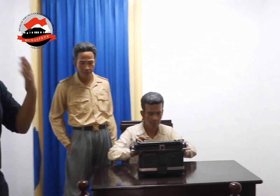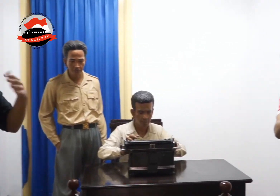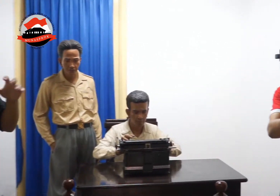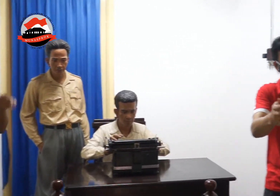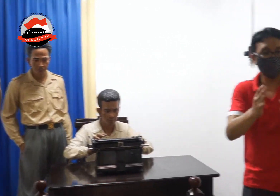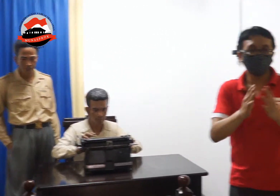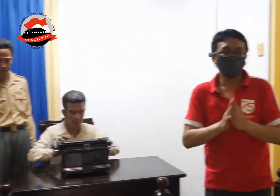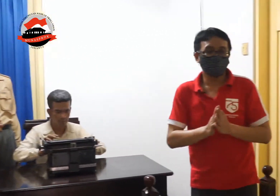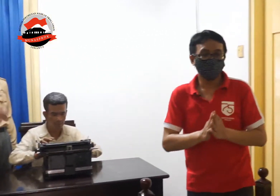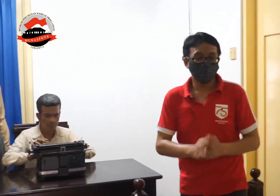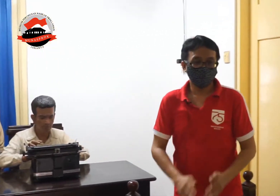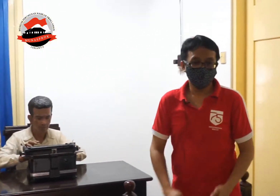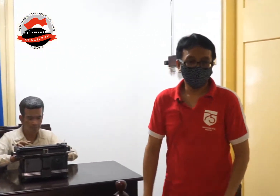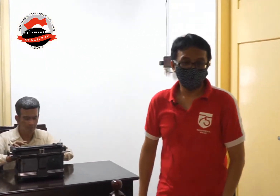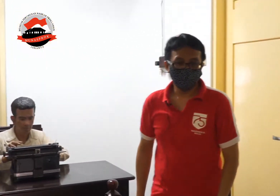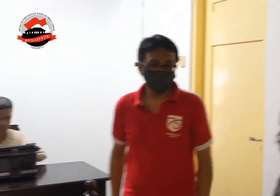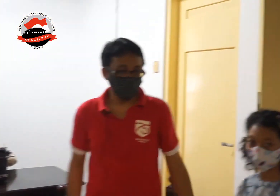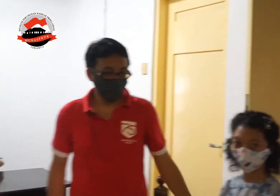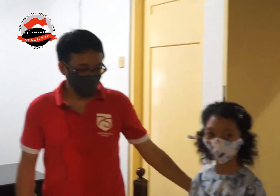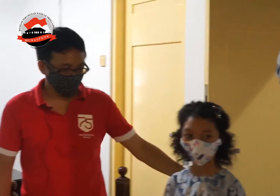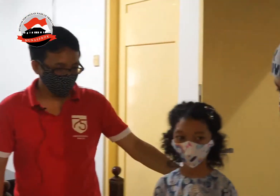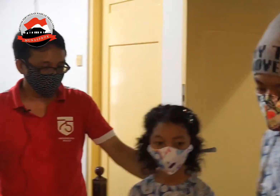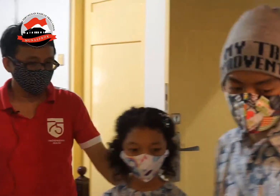ke piano.